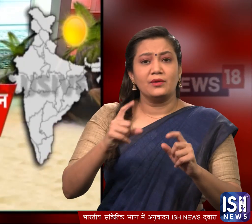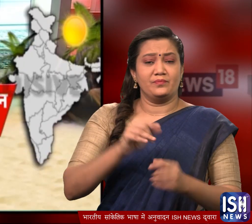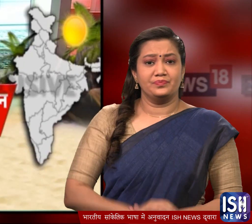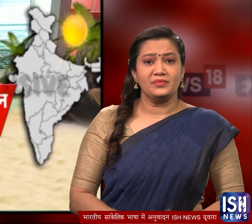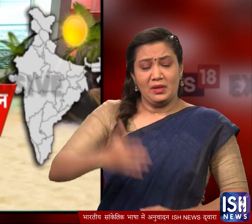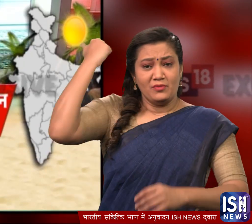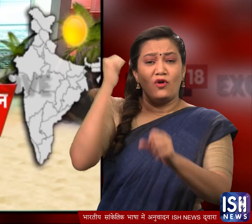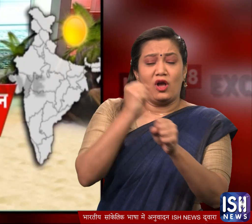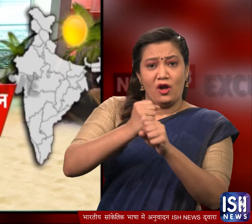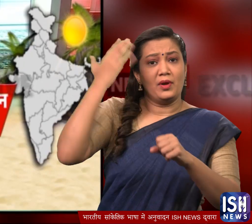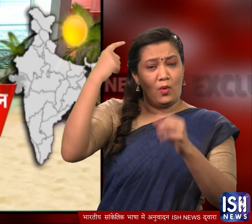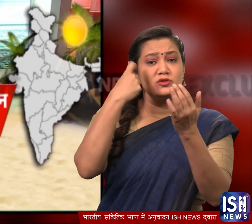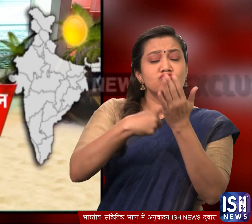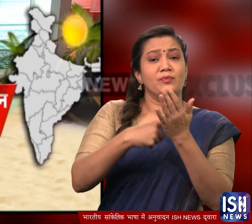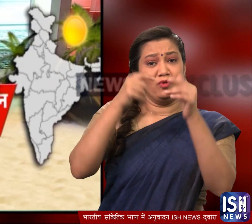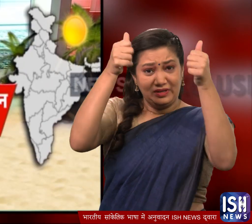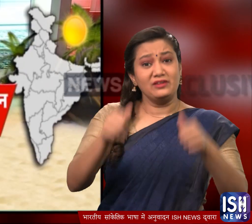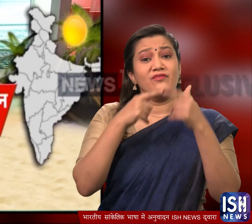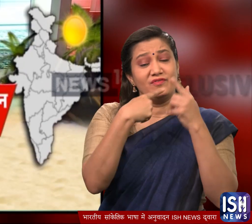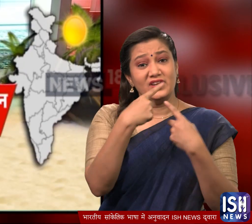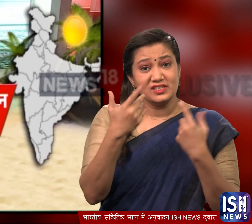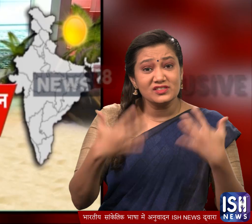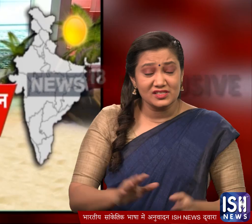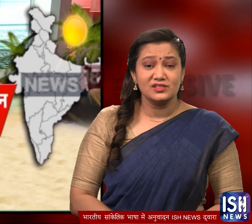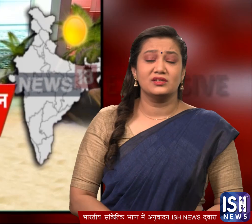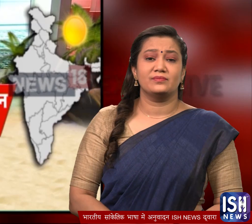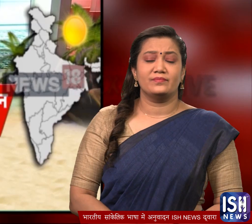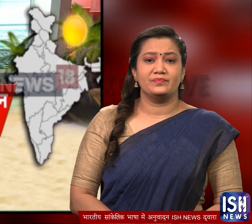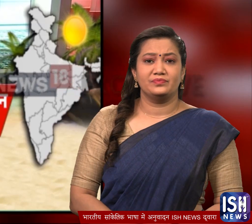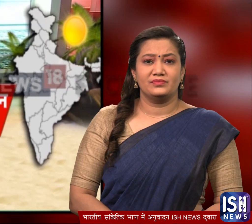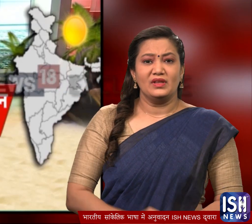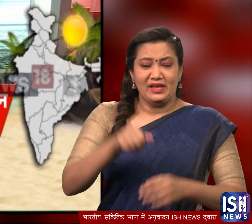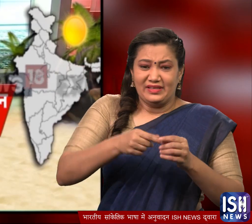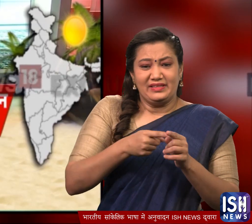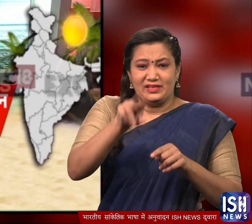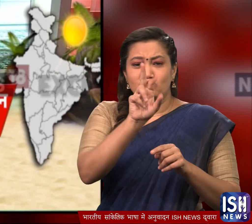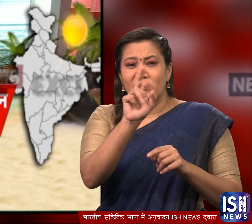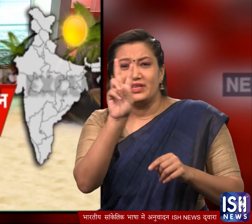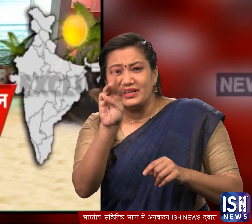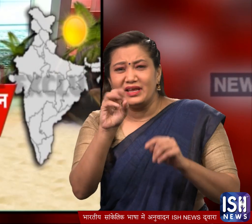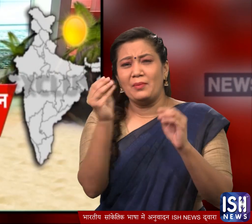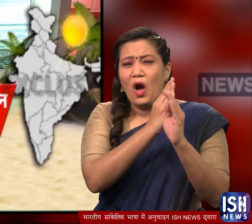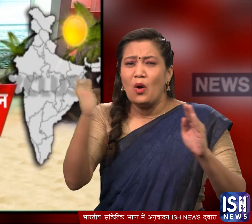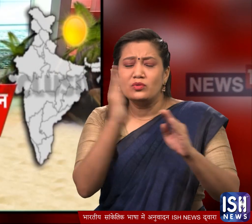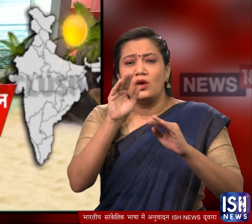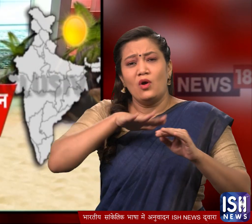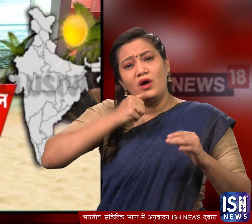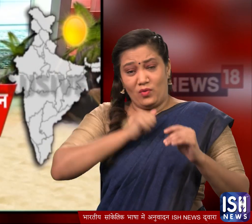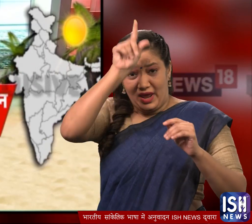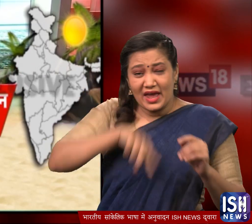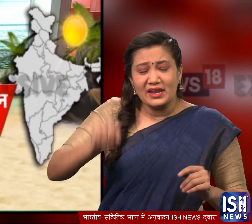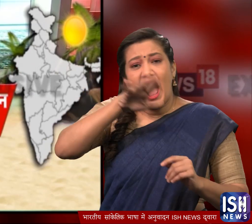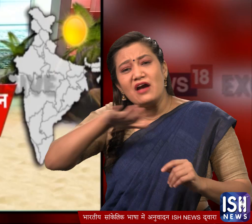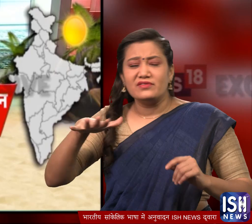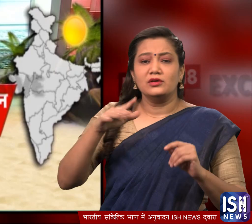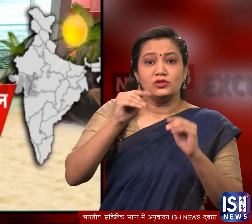चेतावनी पिछले साल सरकार की एक रिपोर्ट में आ चुकी है। उसमें साफ लिखा है कि ये सदी बीतते बीतते हमारे देश का औसत